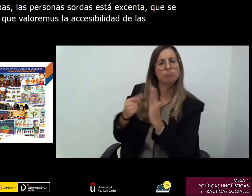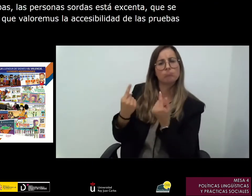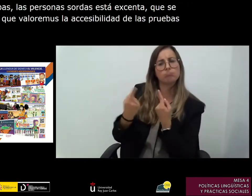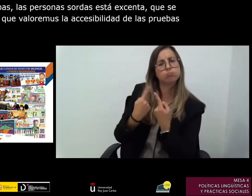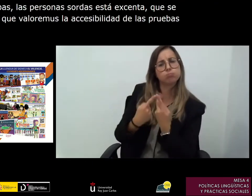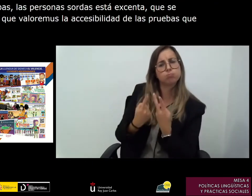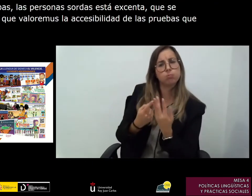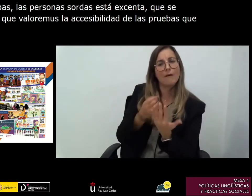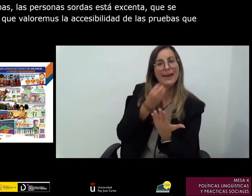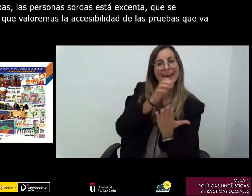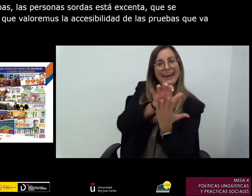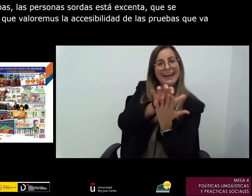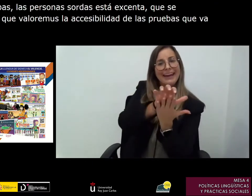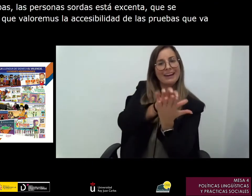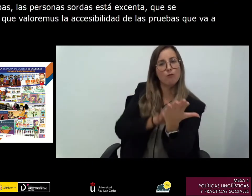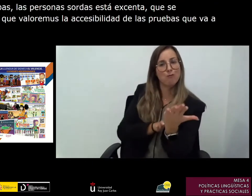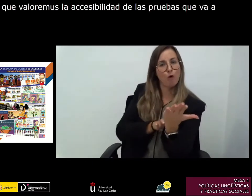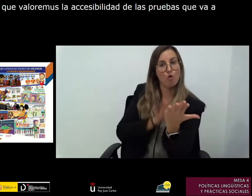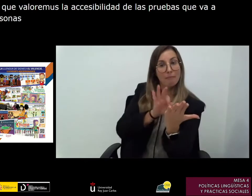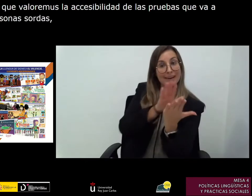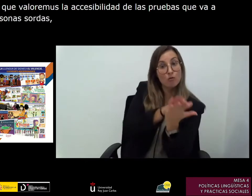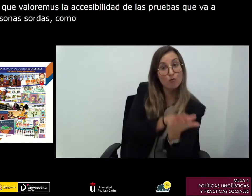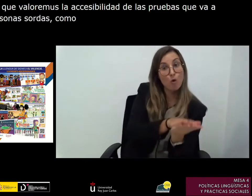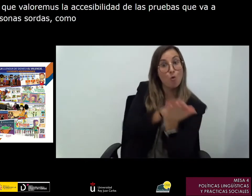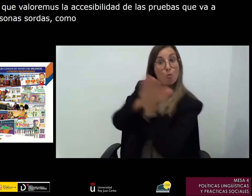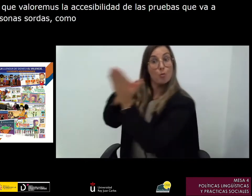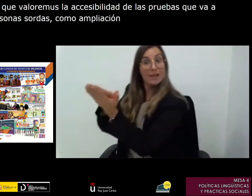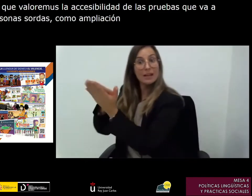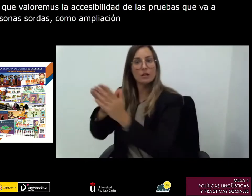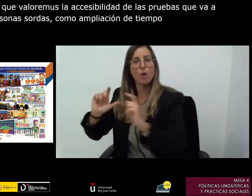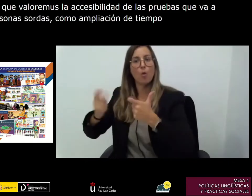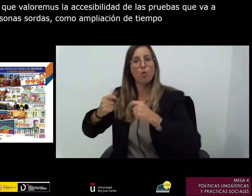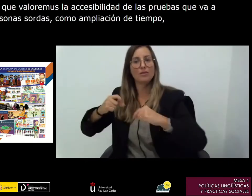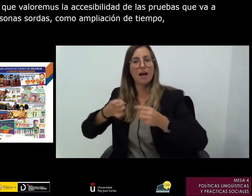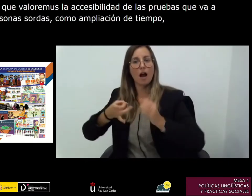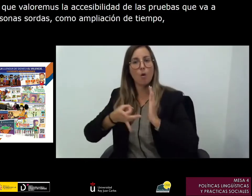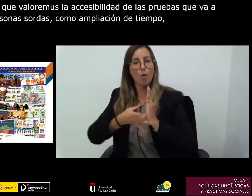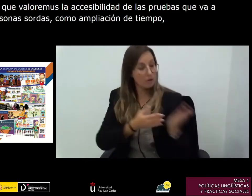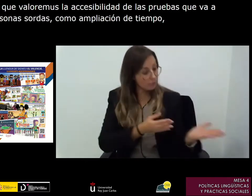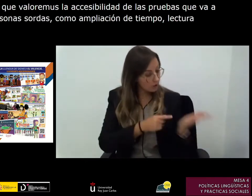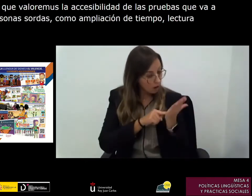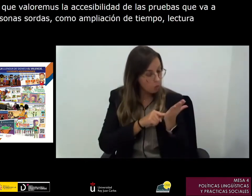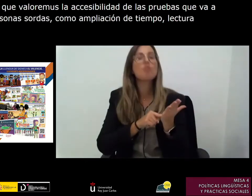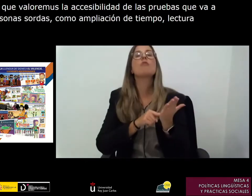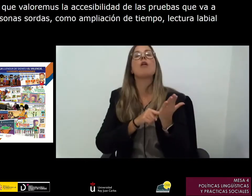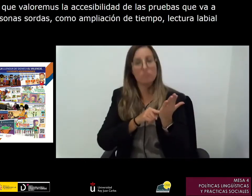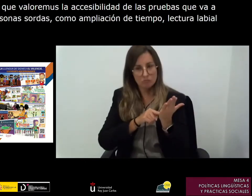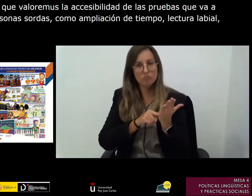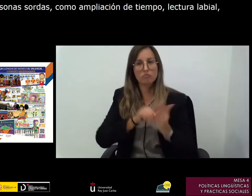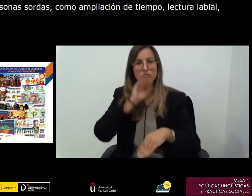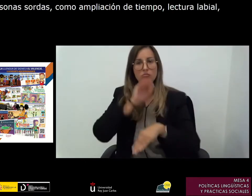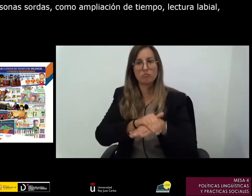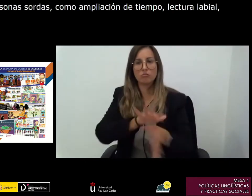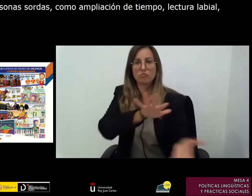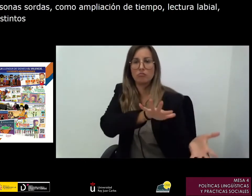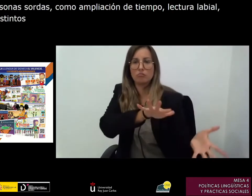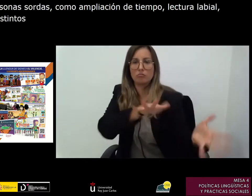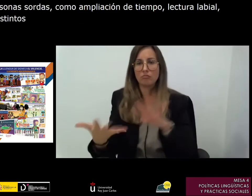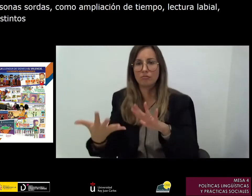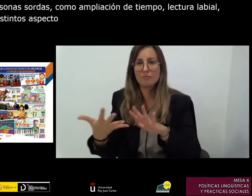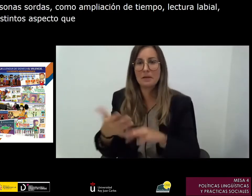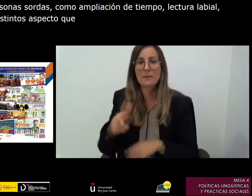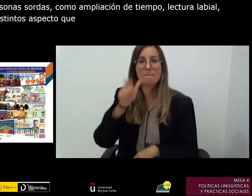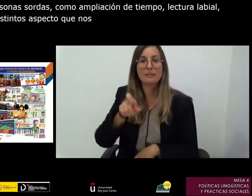tiempo, recurso de intérprete, lectura labial y diferentes aspectos que nos encargamos de recoger en un informe y elevar a la